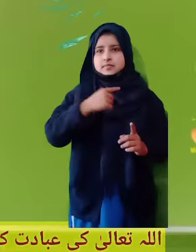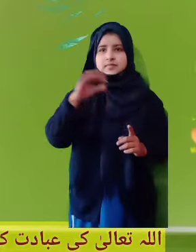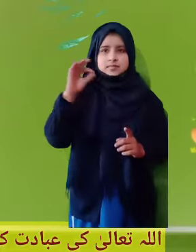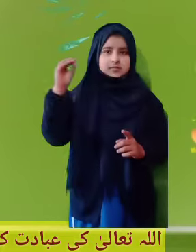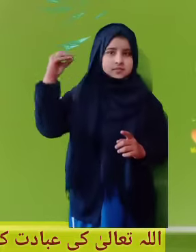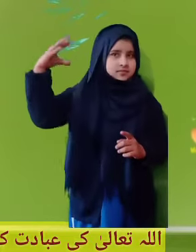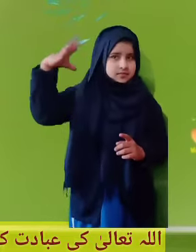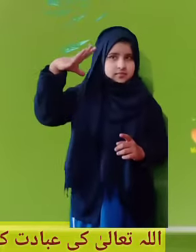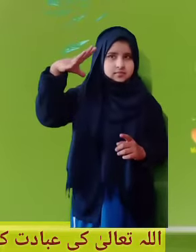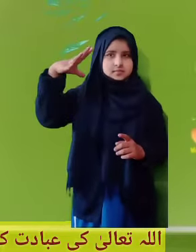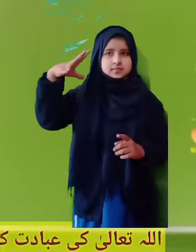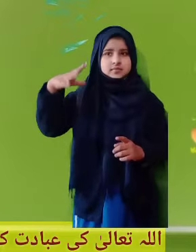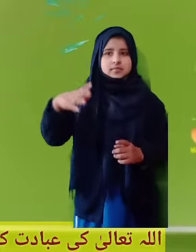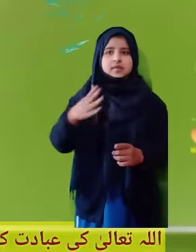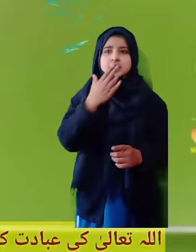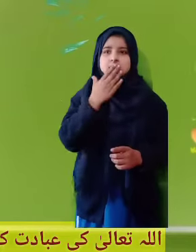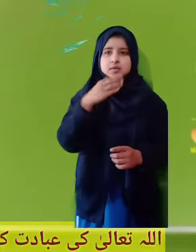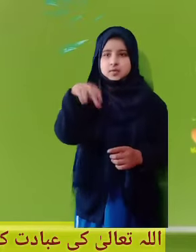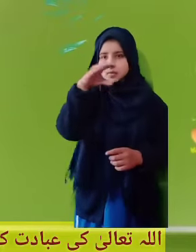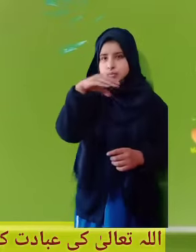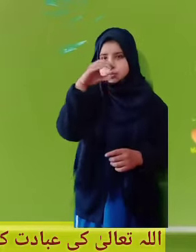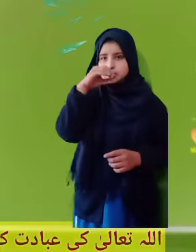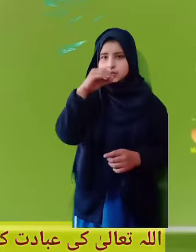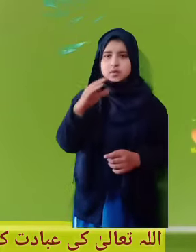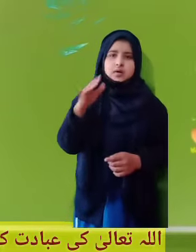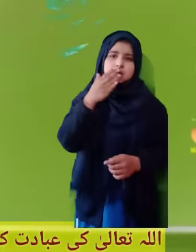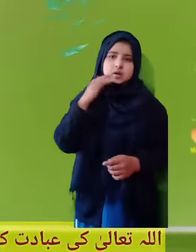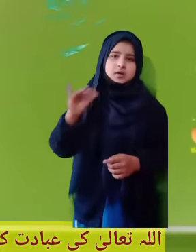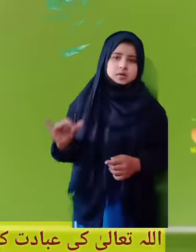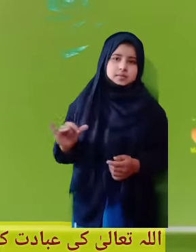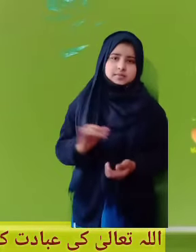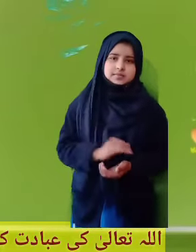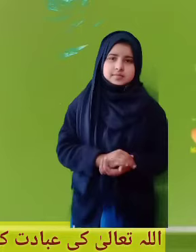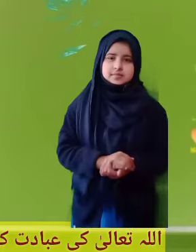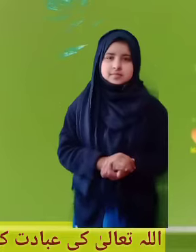चेहरा मुनव्वर हो जाता है।